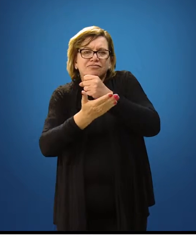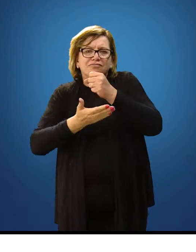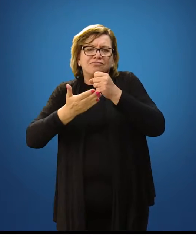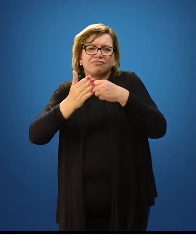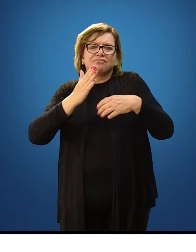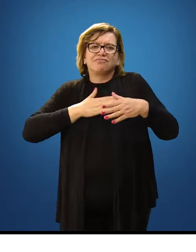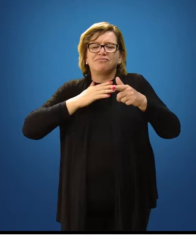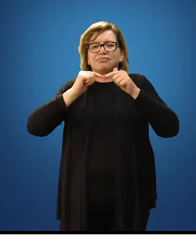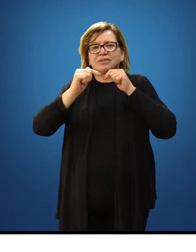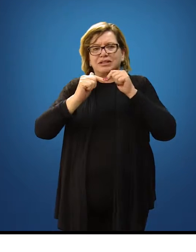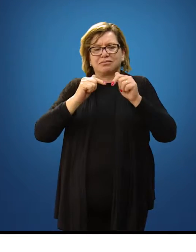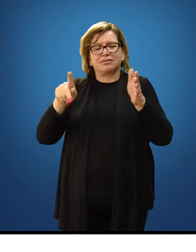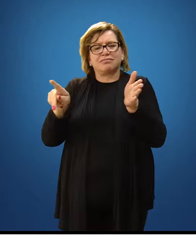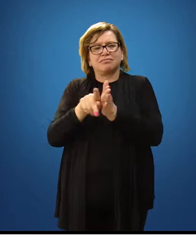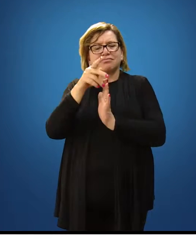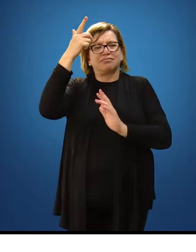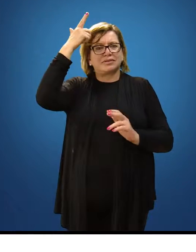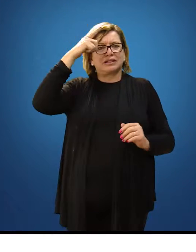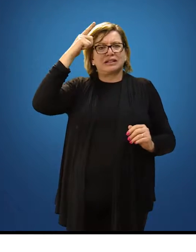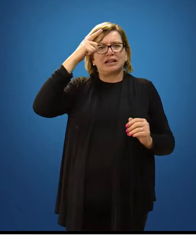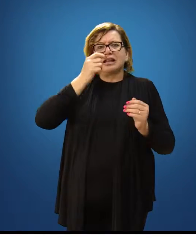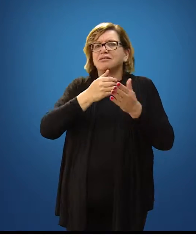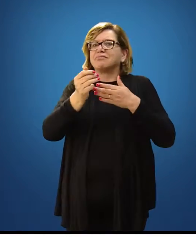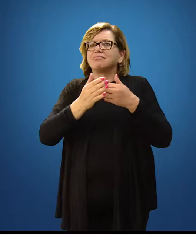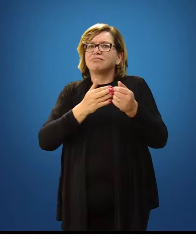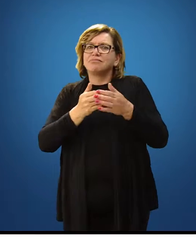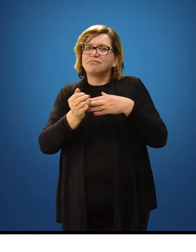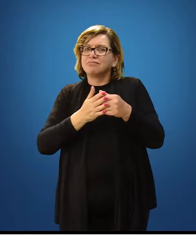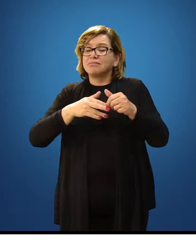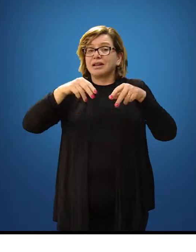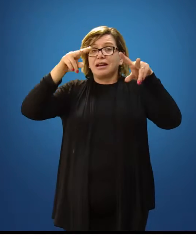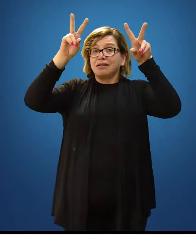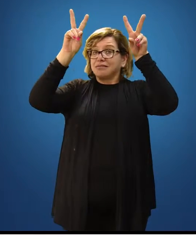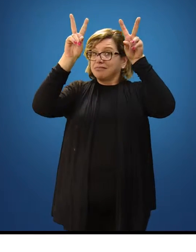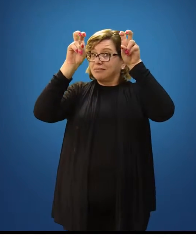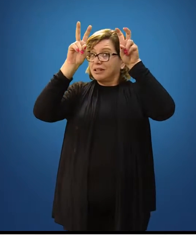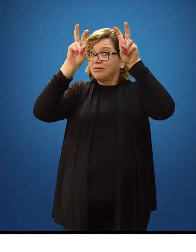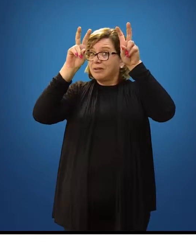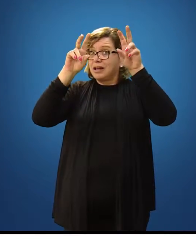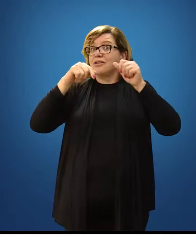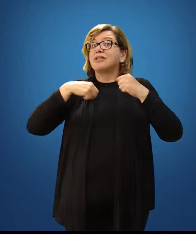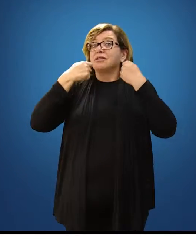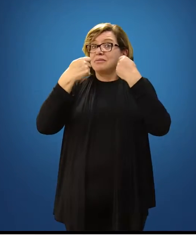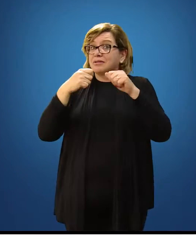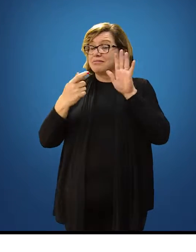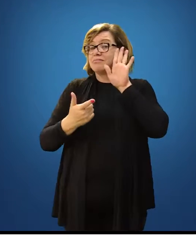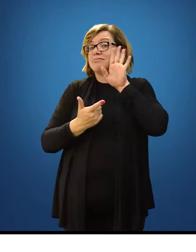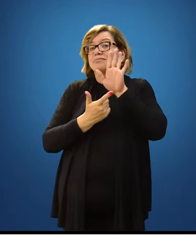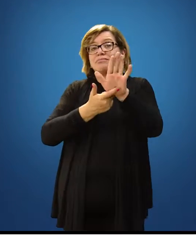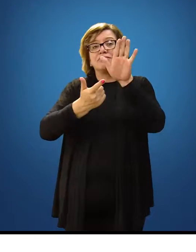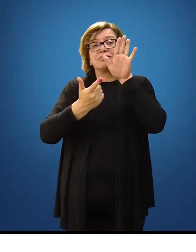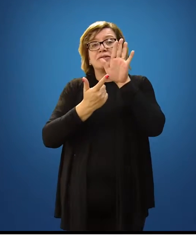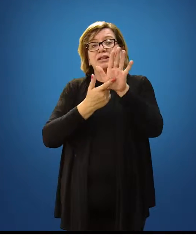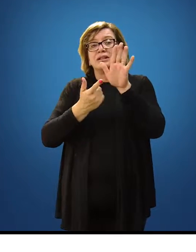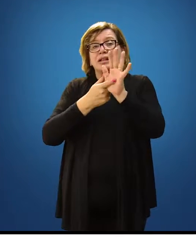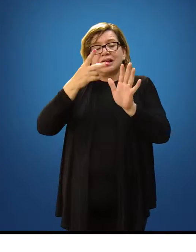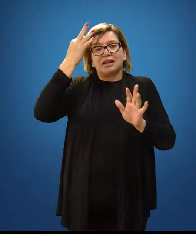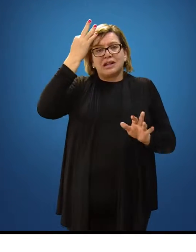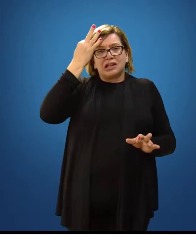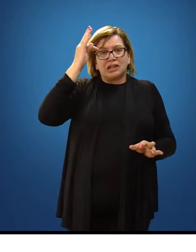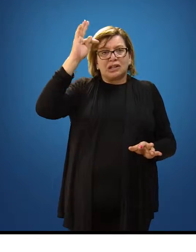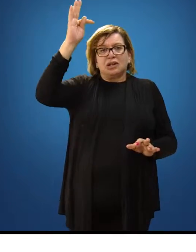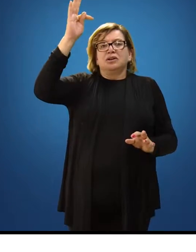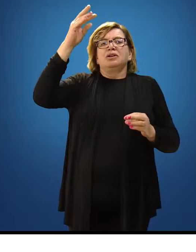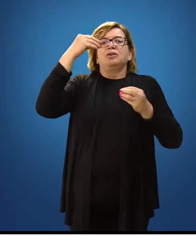sobre liderança? Então, independente do tema que você escolhe, tem um momento que você tem que mostrar